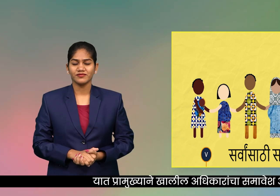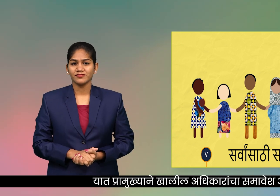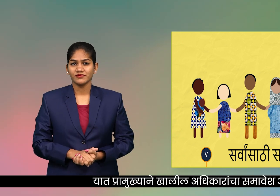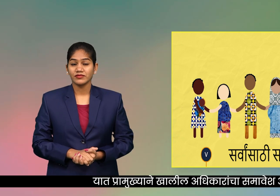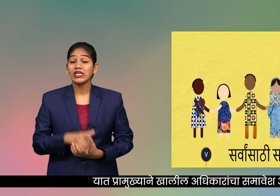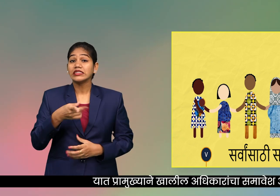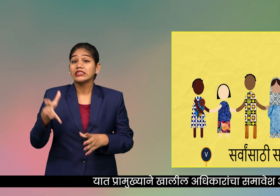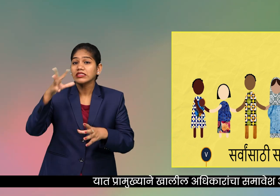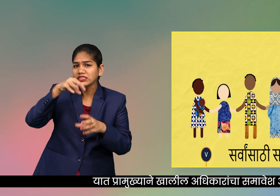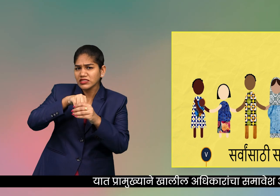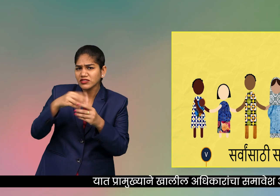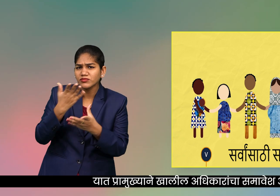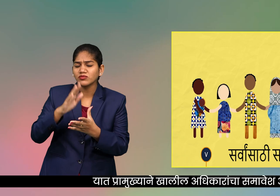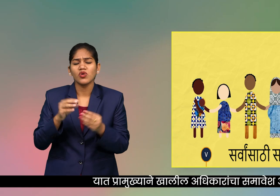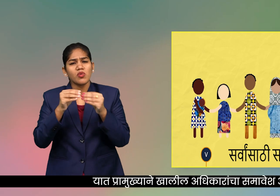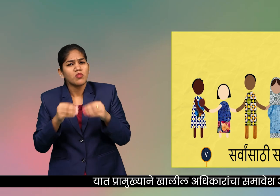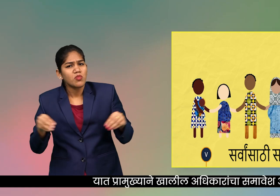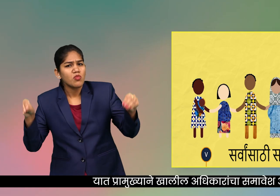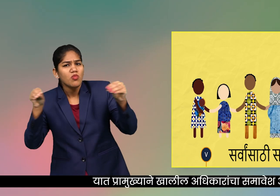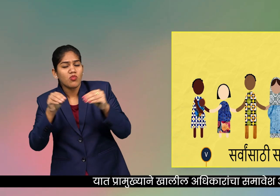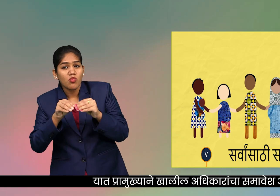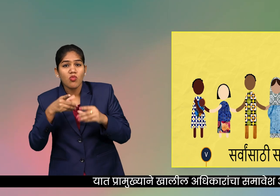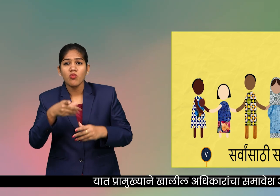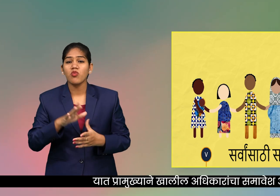यात प्रामुख्याने खालील अधिकारांचा समावेश आहे.